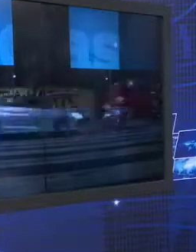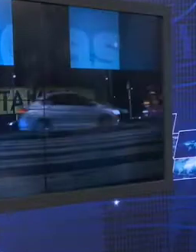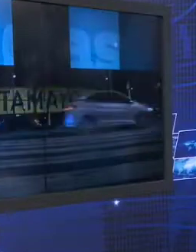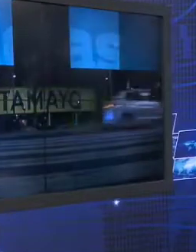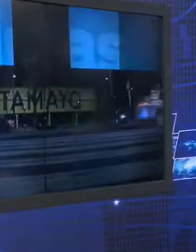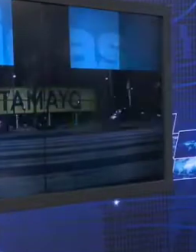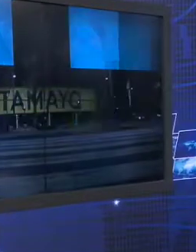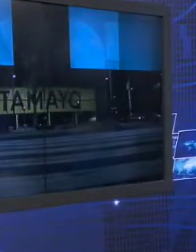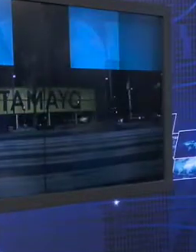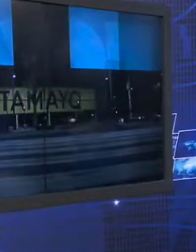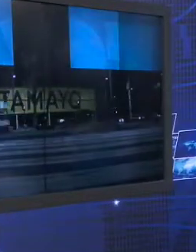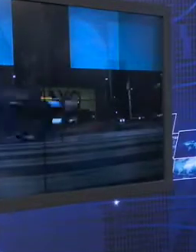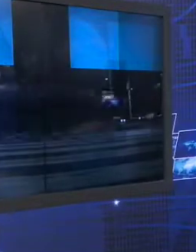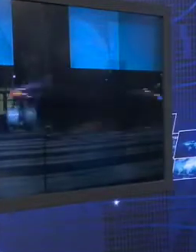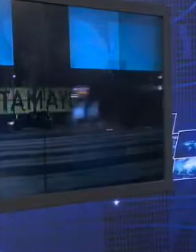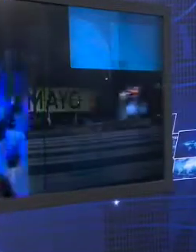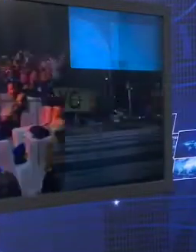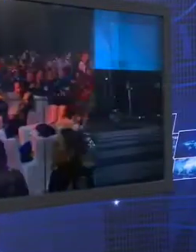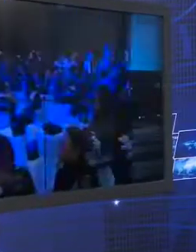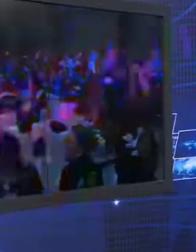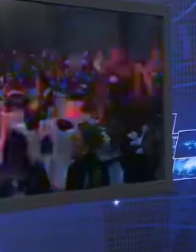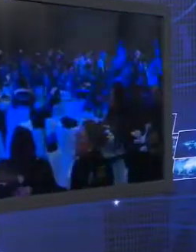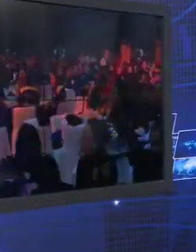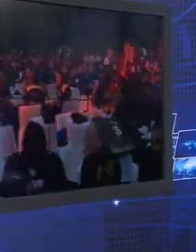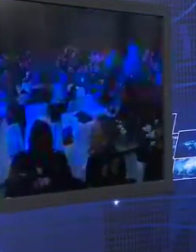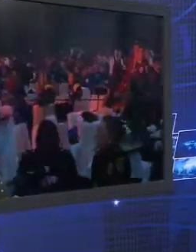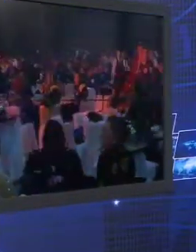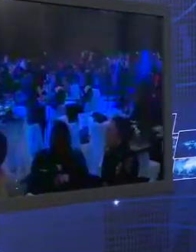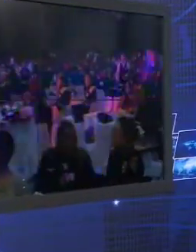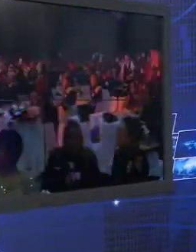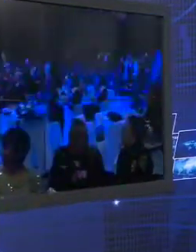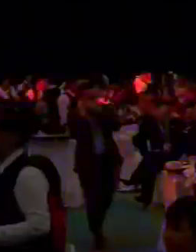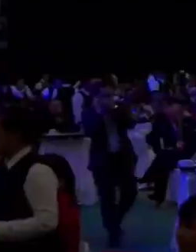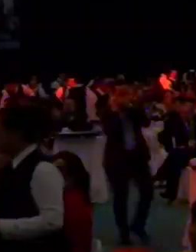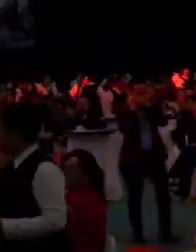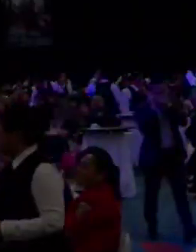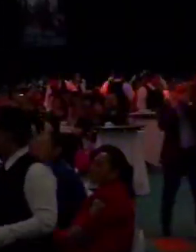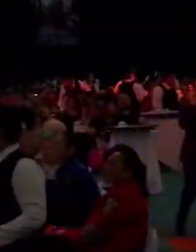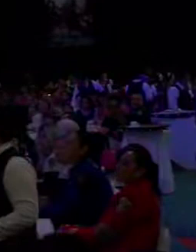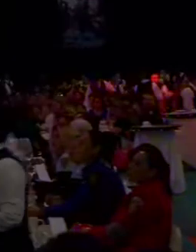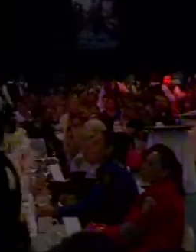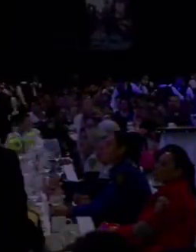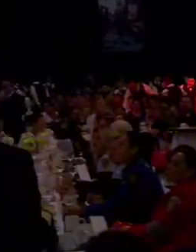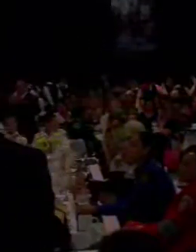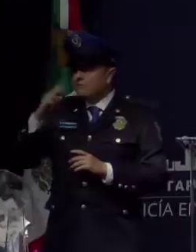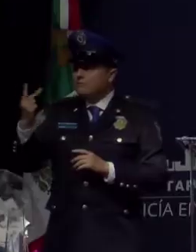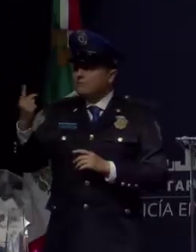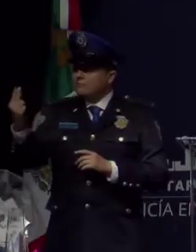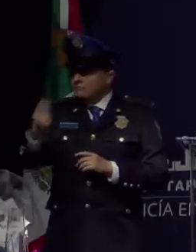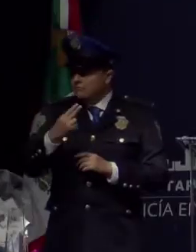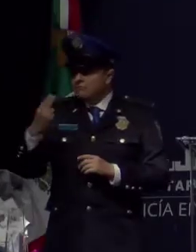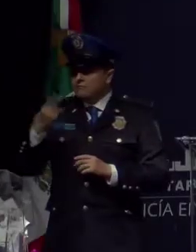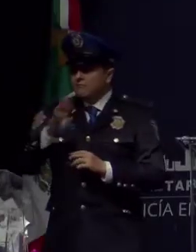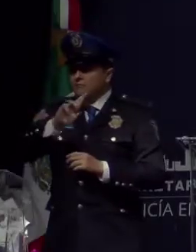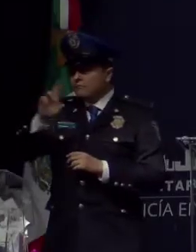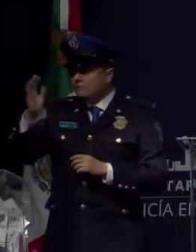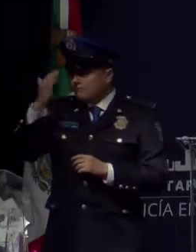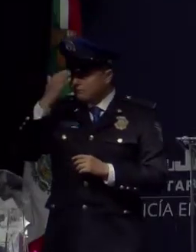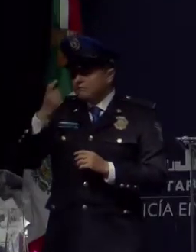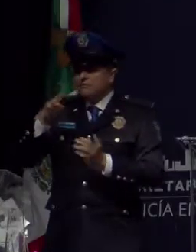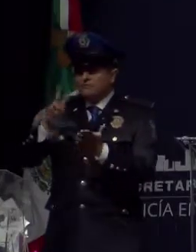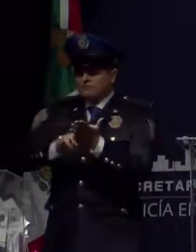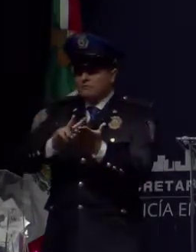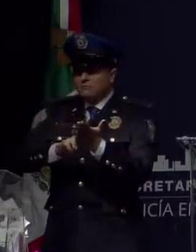justamente en el marco del Día de las Madres, el titular de la Secretaría de Seguridad Pública de la Ciudad de México, Irán Almeida, realizó un reconocimiento a